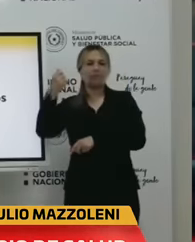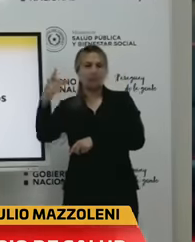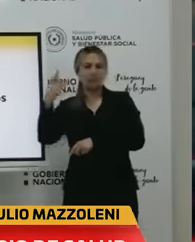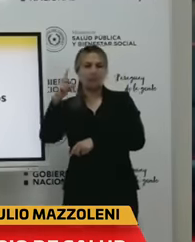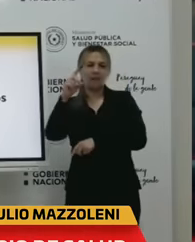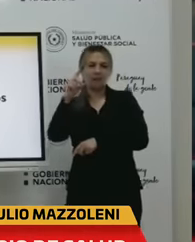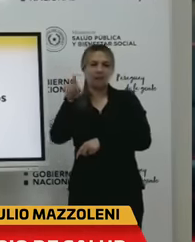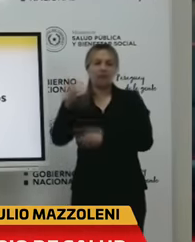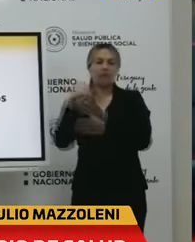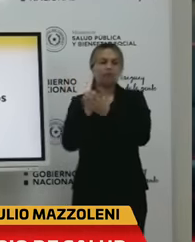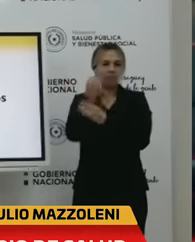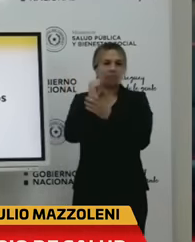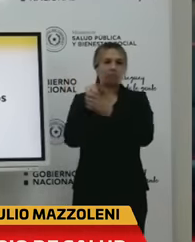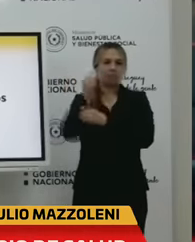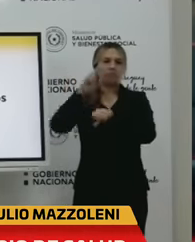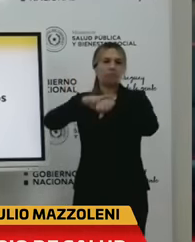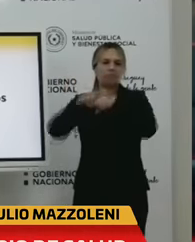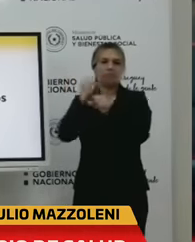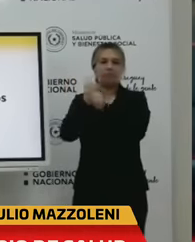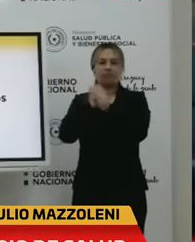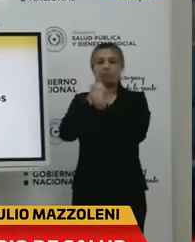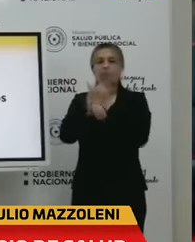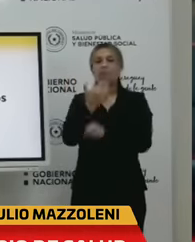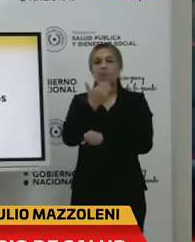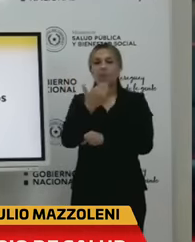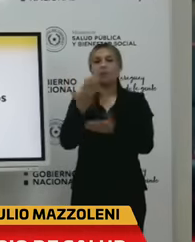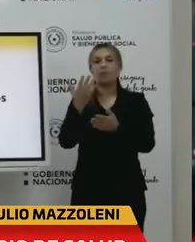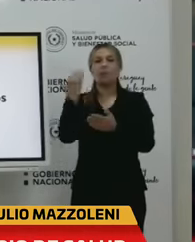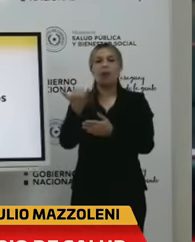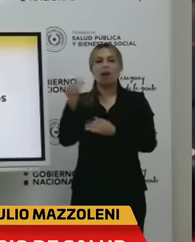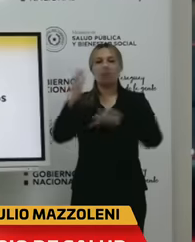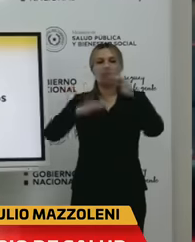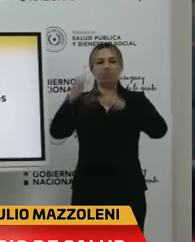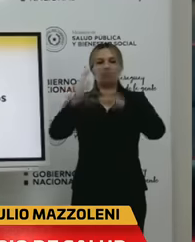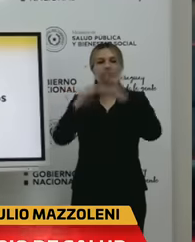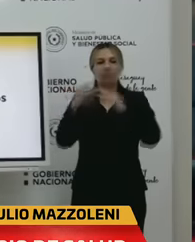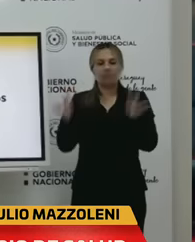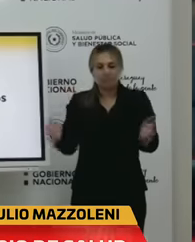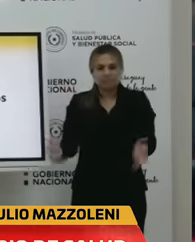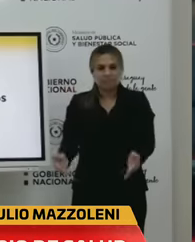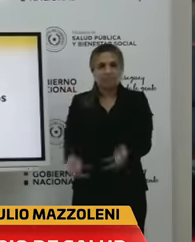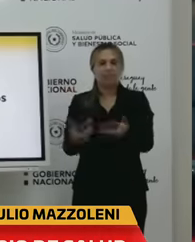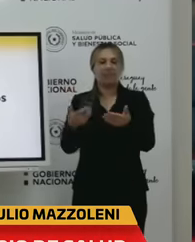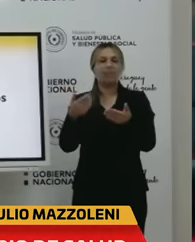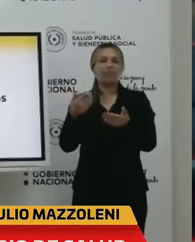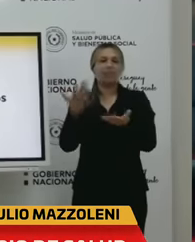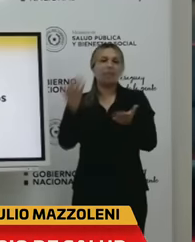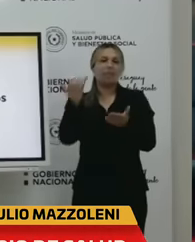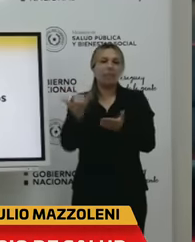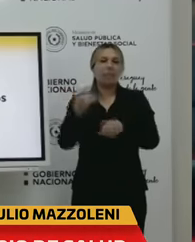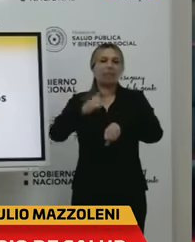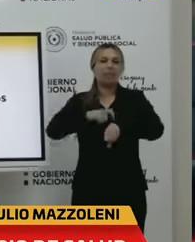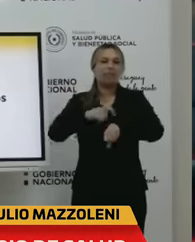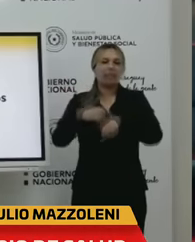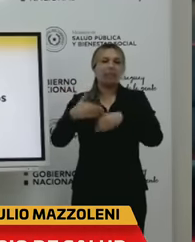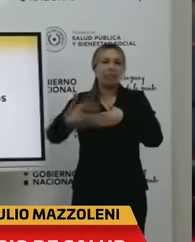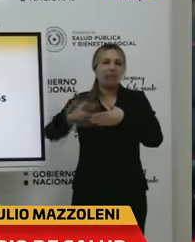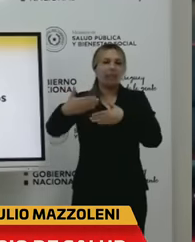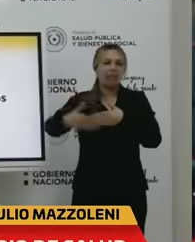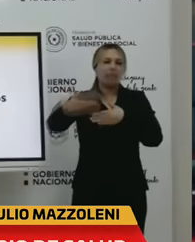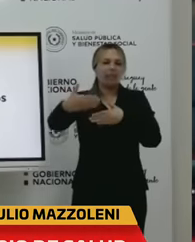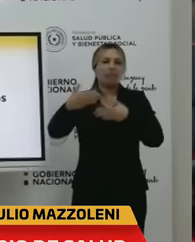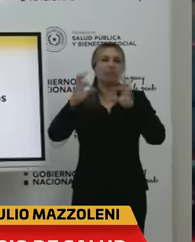esfuerzo, pero hay unas cuestiones de obras de infraestructura que bueno, requieren su tiempo para poder ser